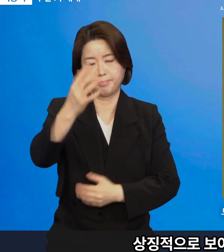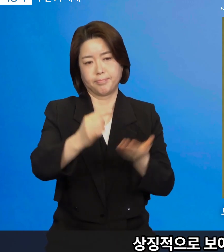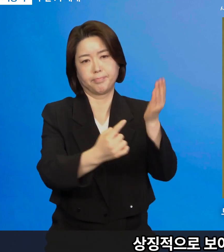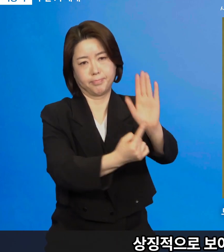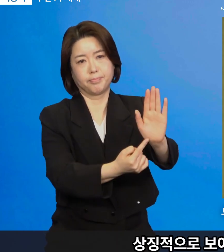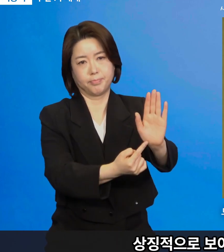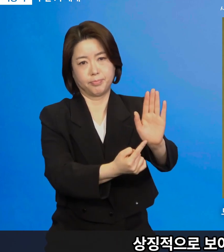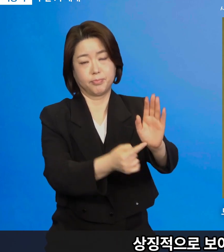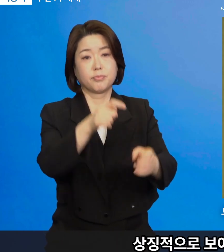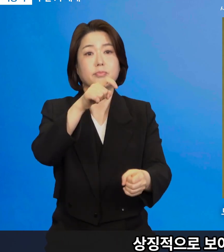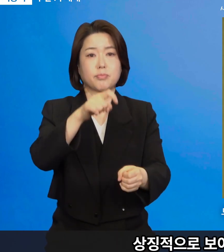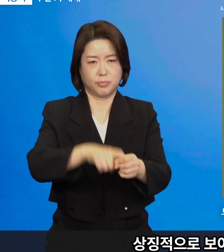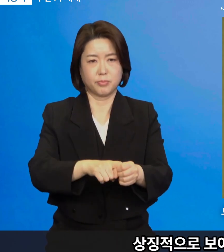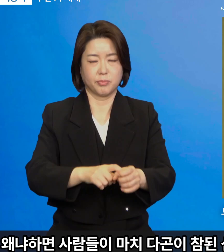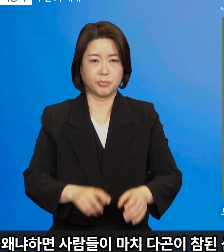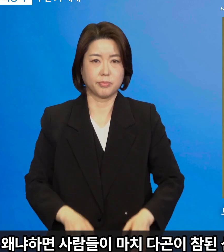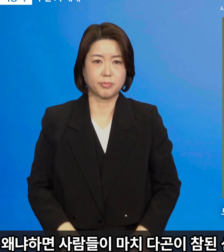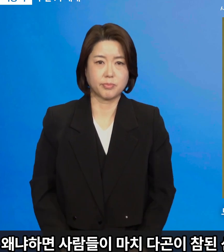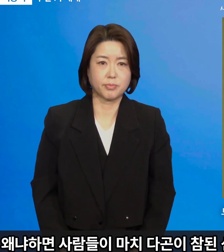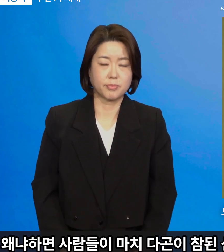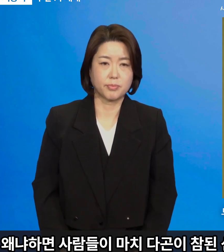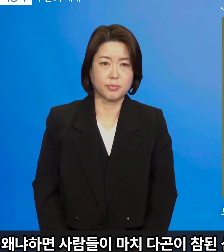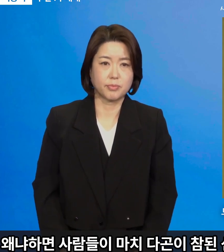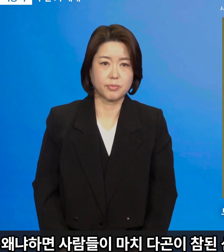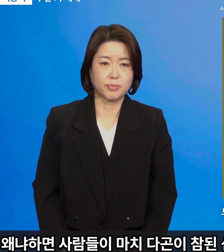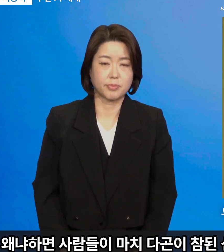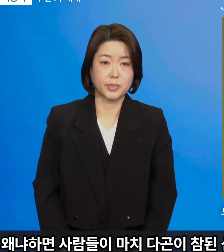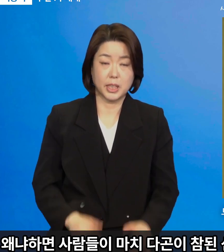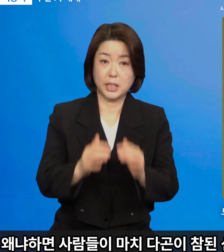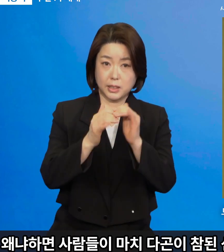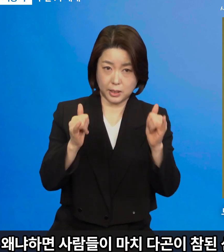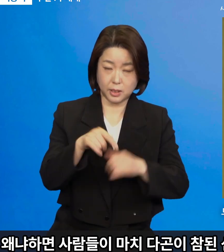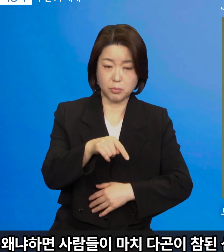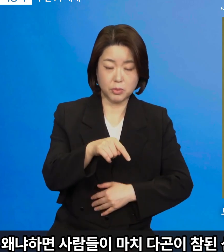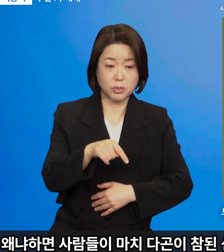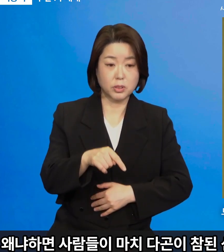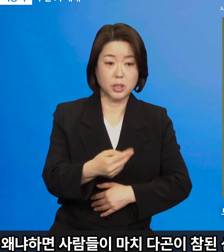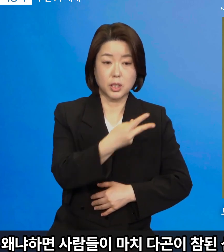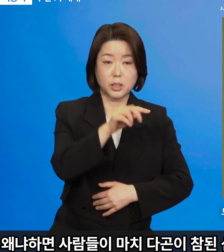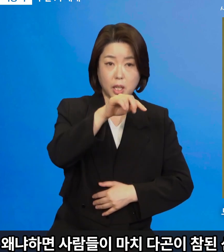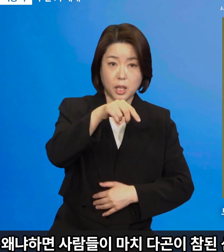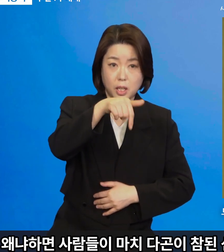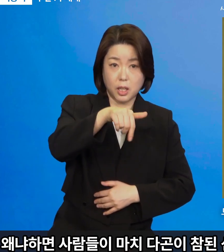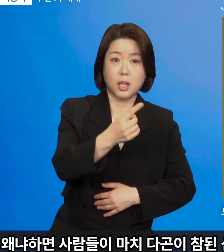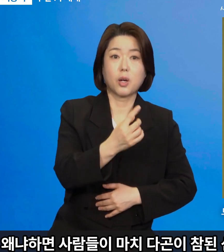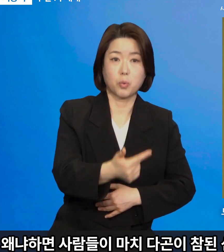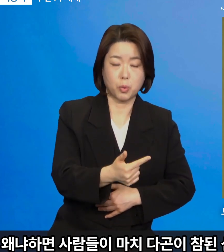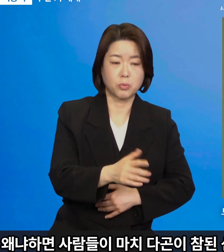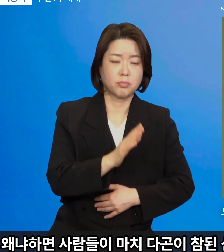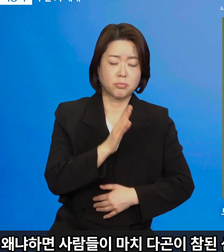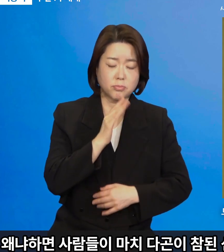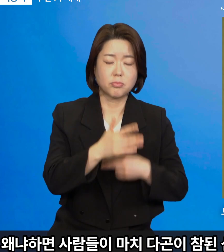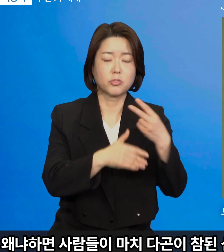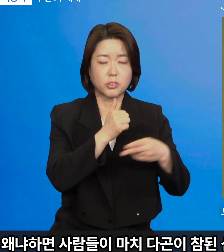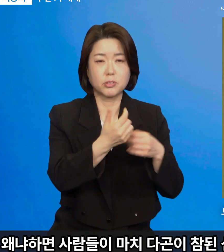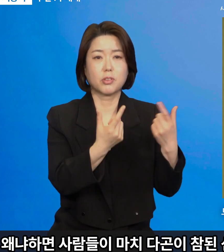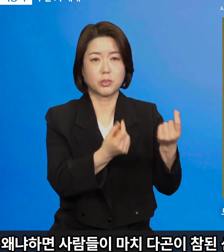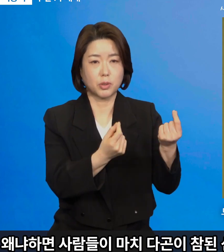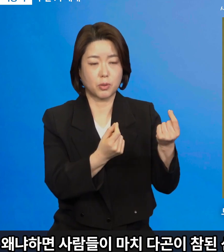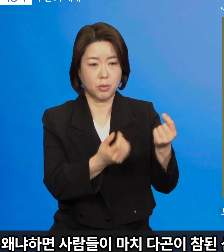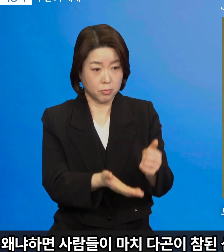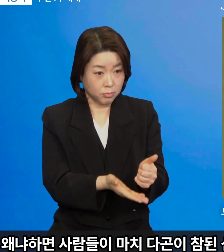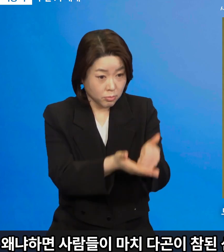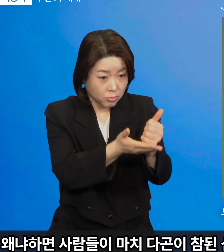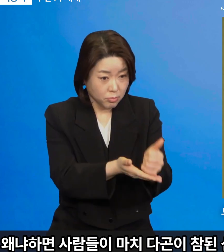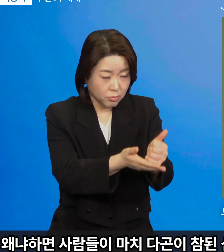상징적으로 보여주시는 거예요. 왜냐하면 사람들이 마치 다곤이 참된 신인 것처럼 섬기기